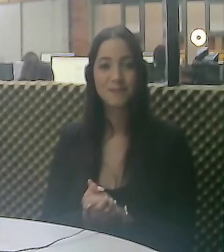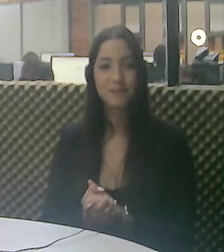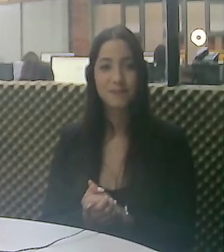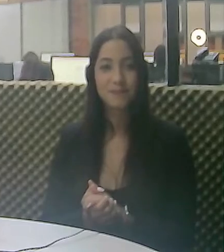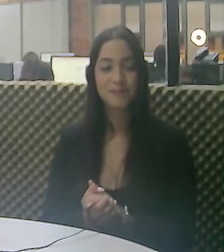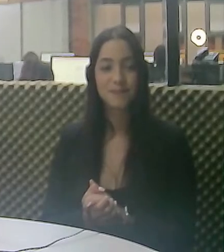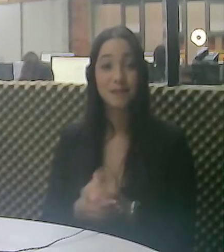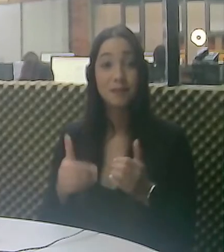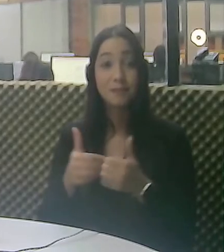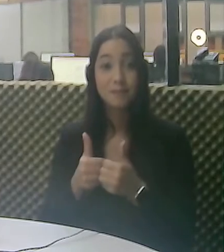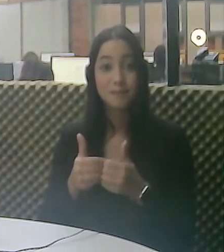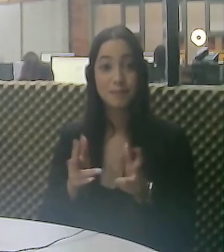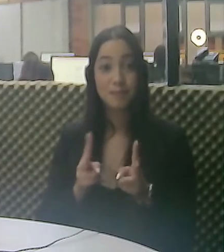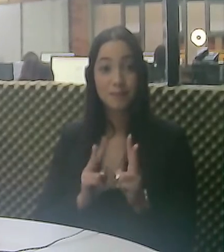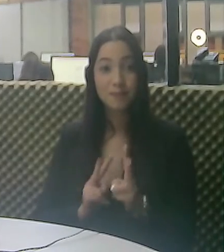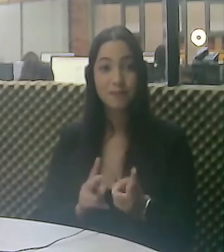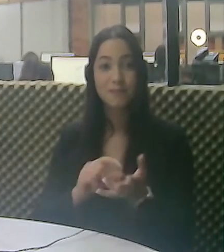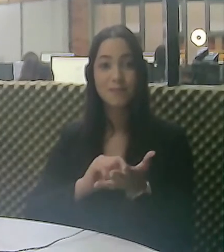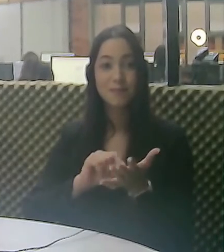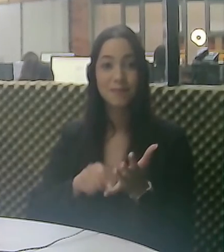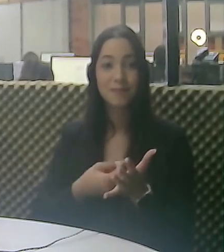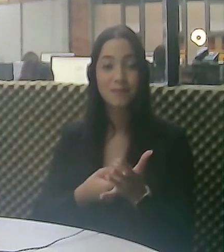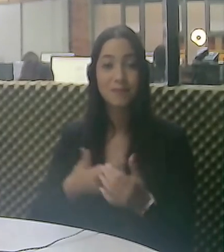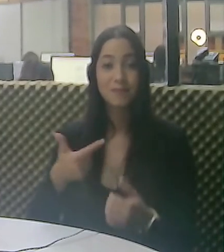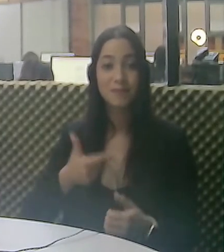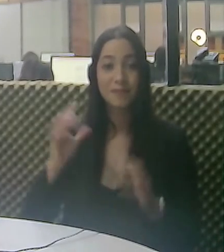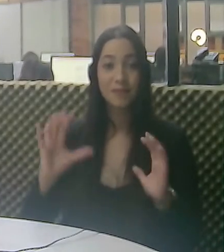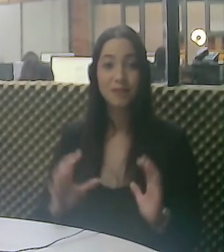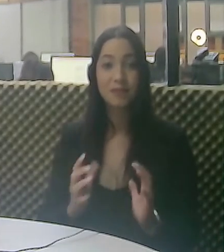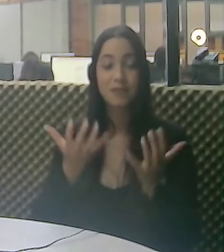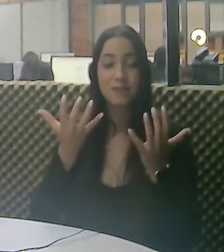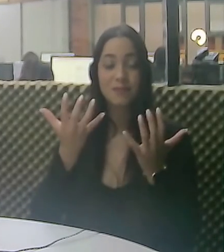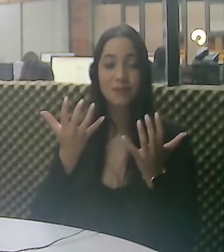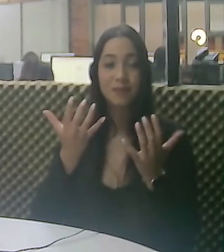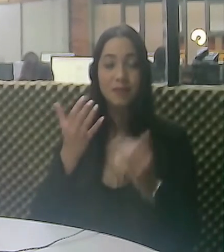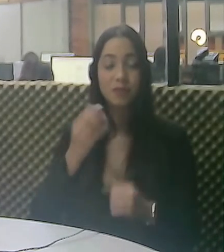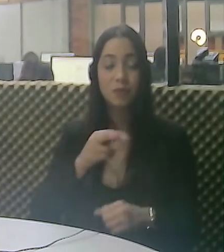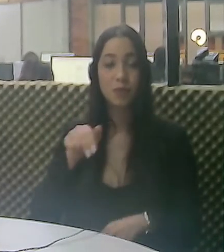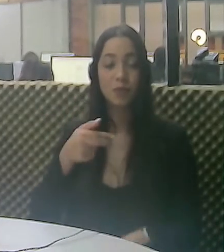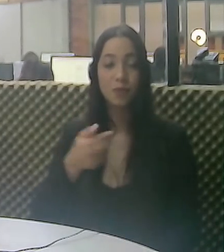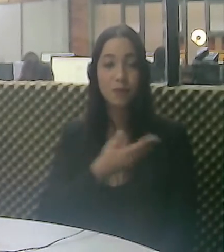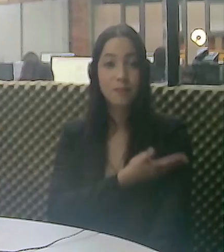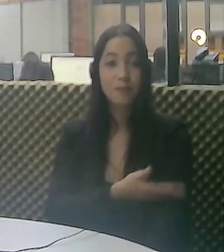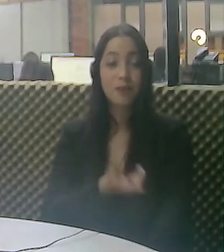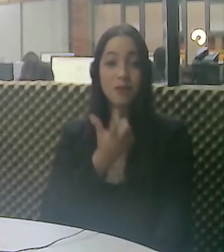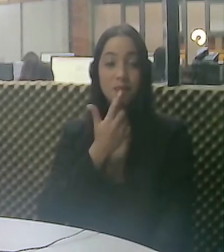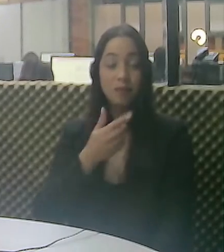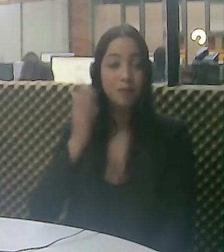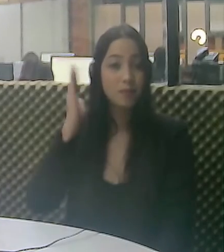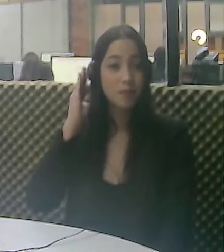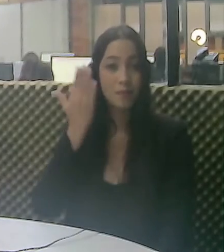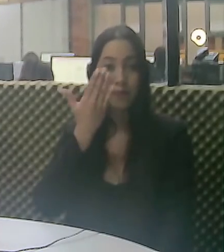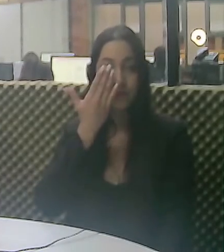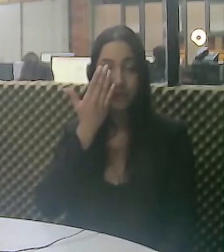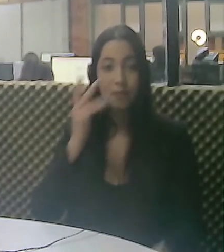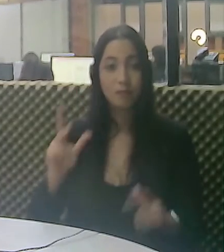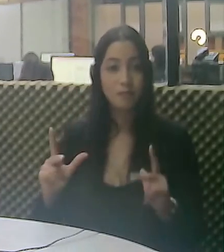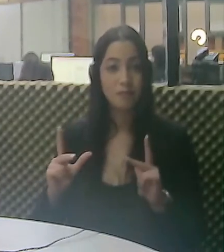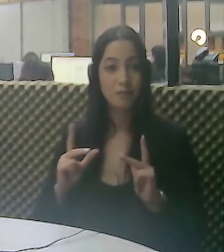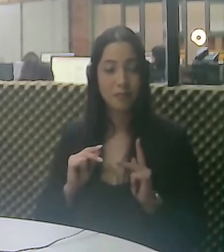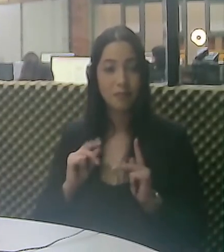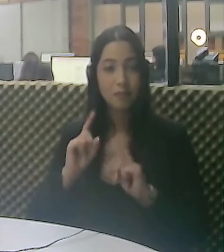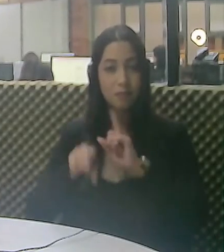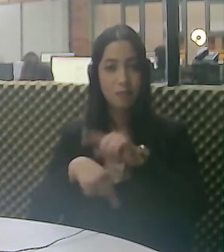seguem abertas as inscrições para o segundo fórum Novembro branco e vermelho que discutirá a consciência o reconhecimento